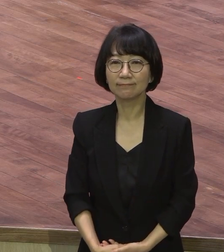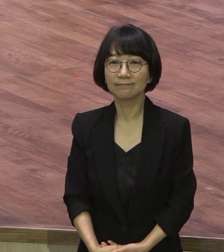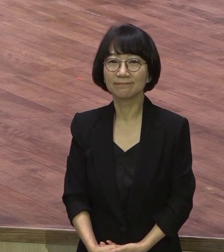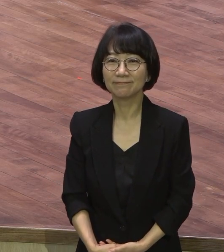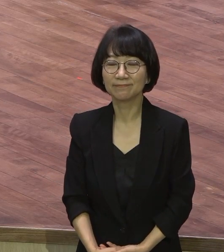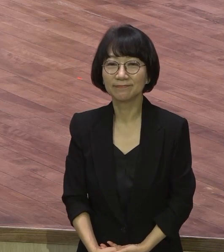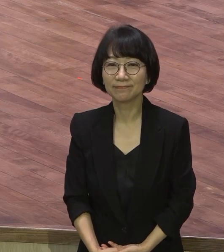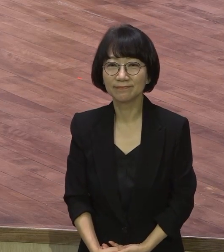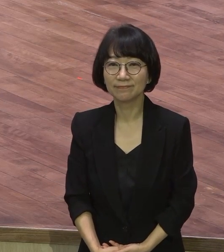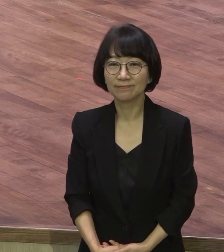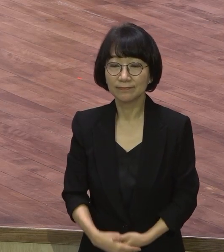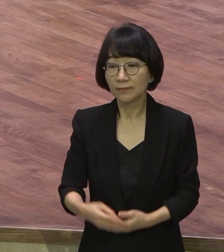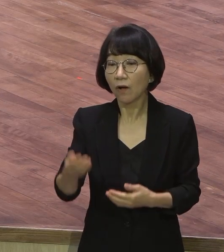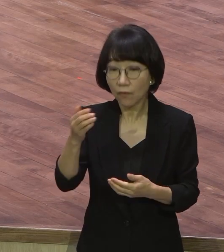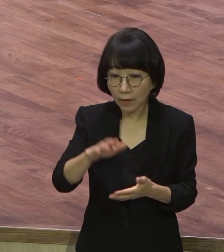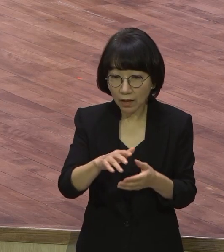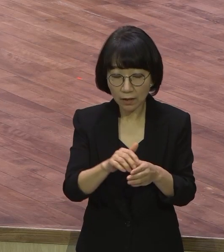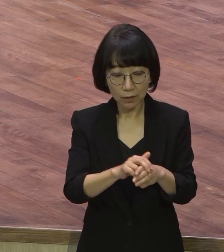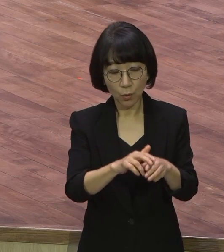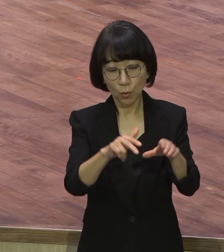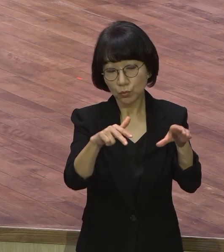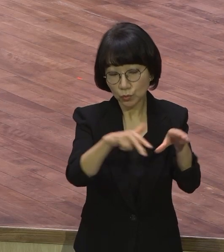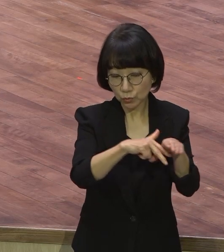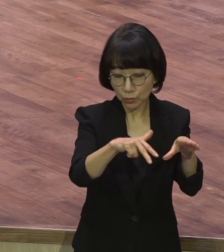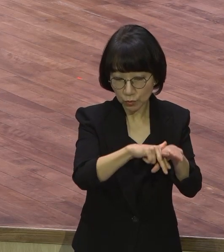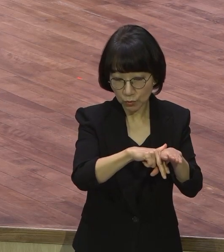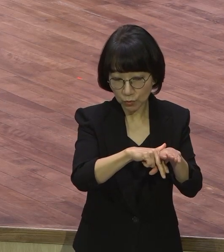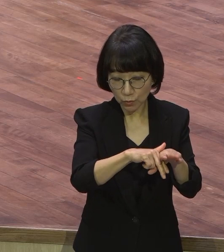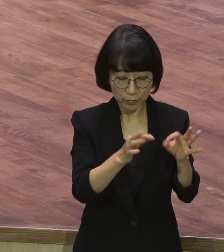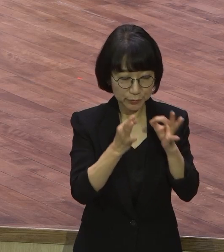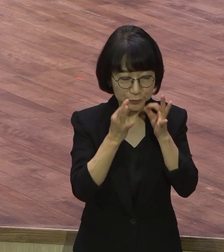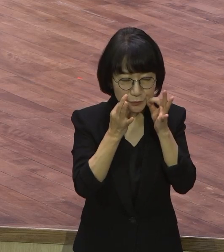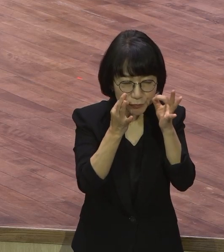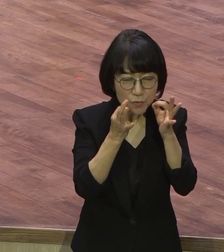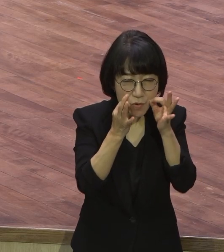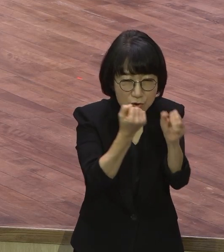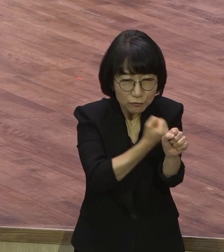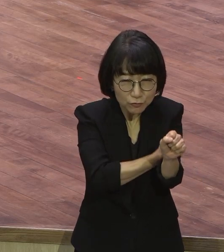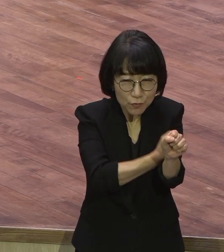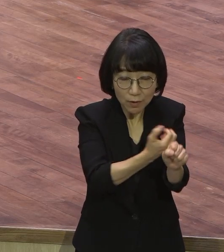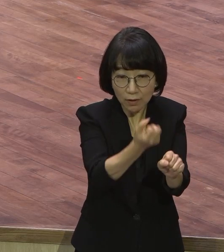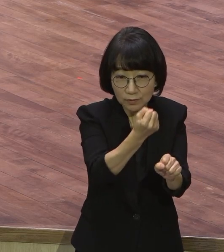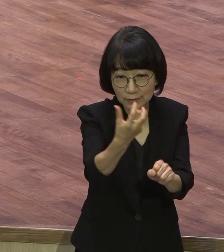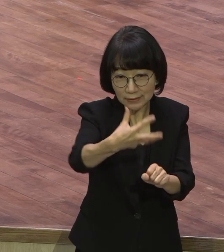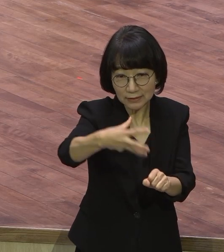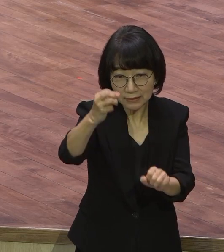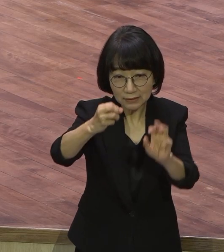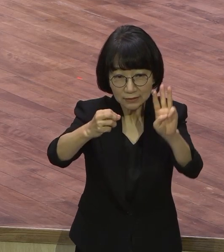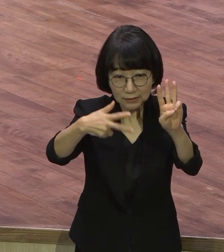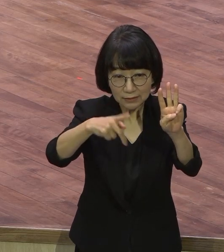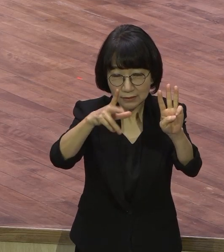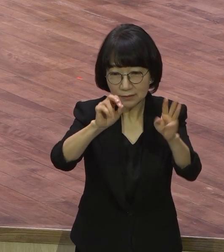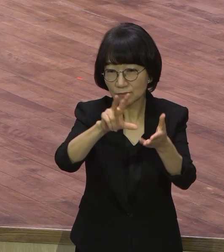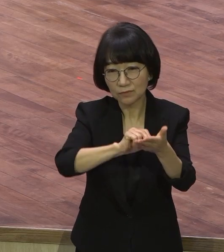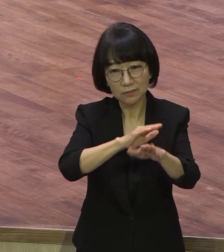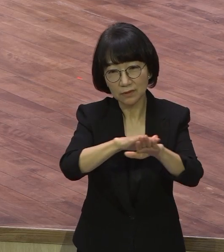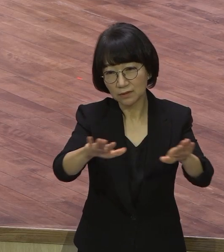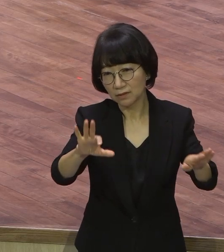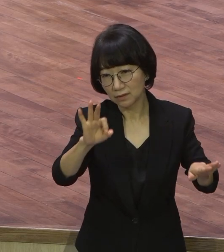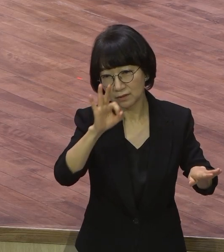그런데 결정적인 문제는 이런 종교 행위로는 결코 장식의 삶장의 원죄를 해결할 수 없다는 겁니다.